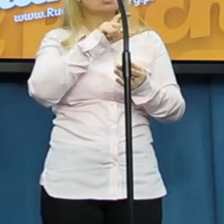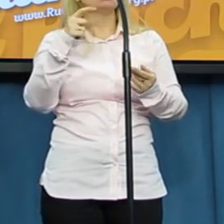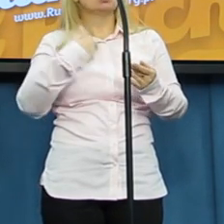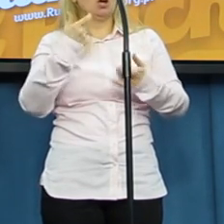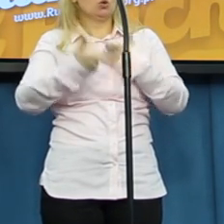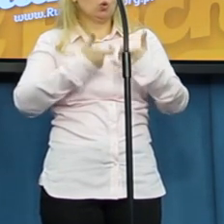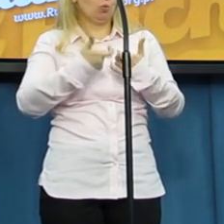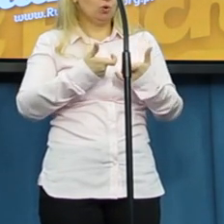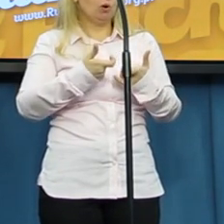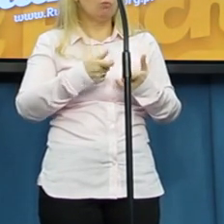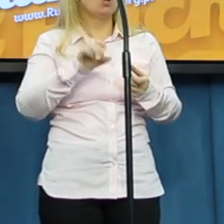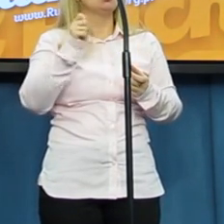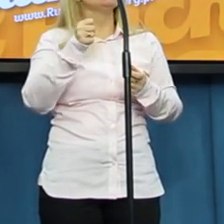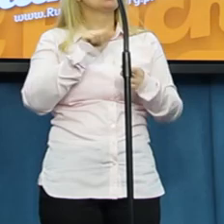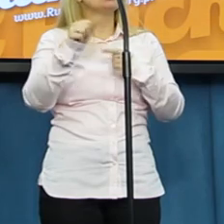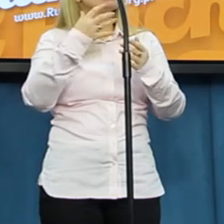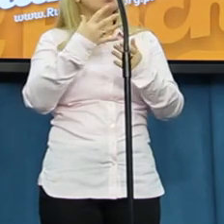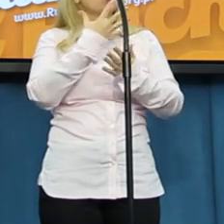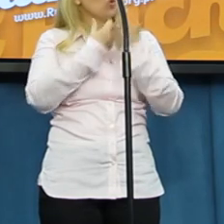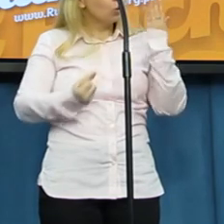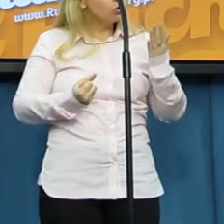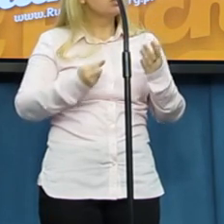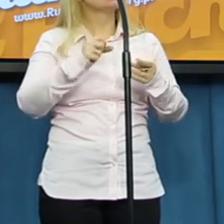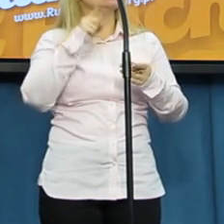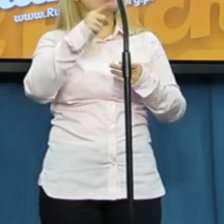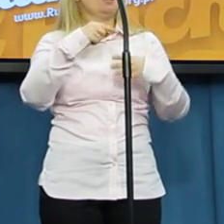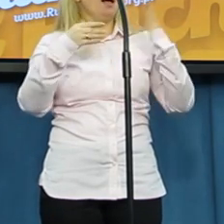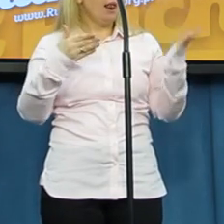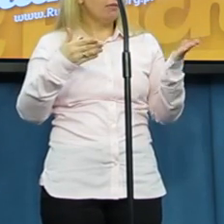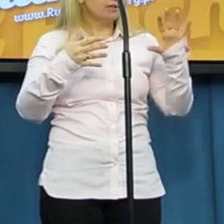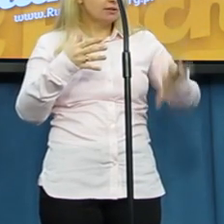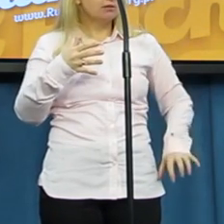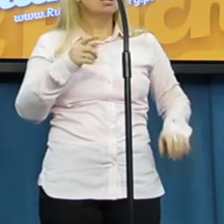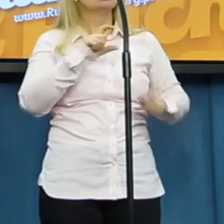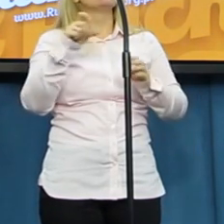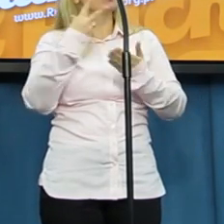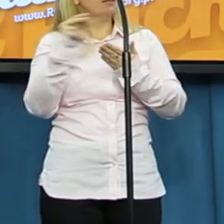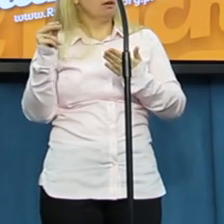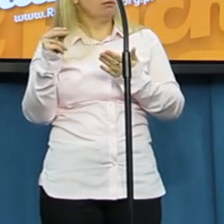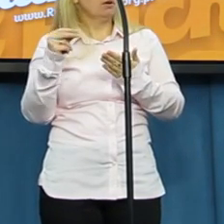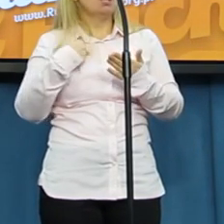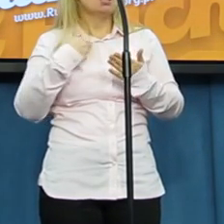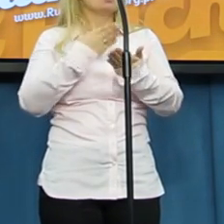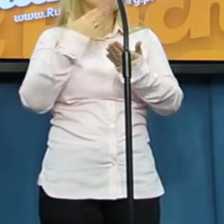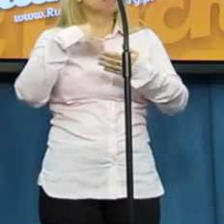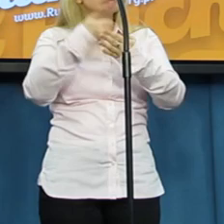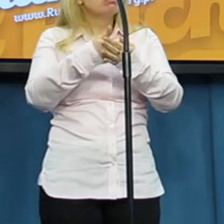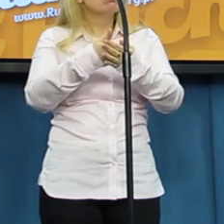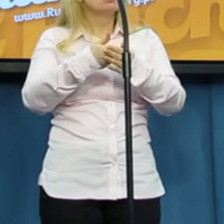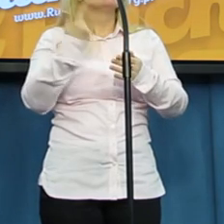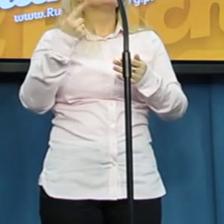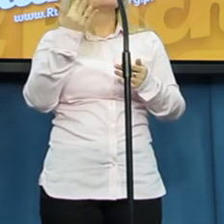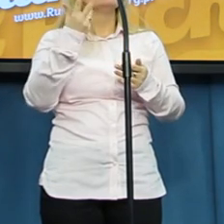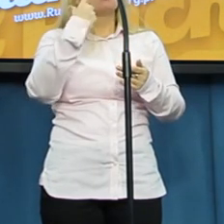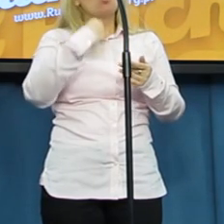co jest korzystne dla lewicy, czy jest niekorzystne dla lewicy. Mam takie przekonanie, że te kilkadziesiąt osób w